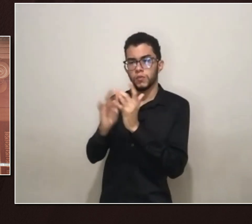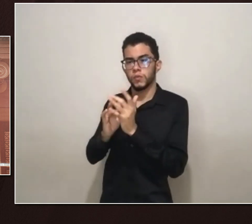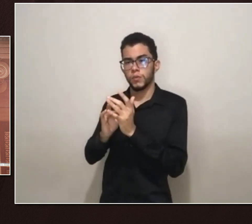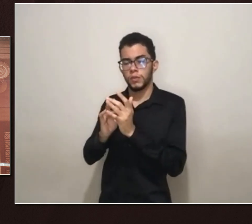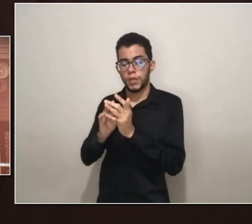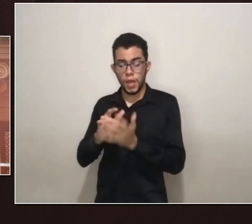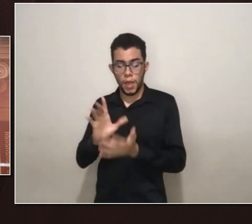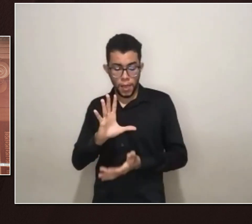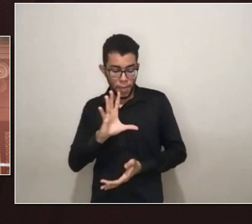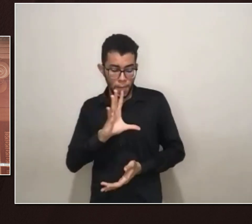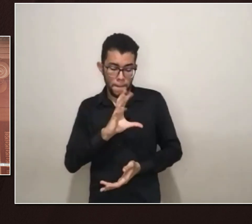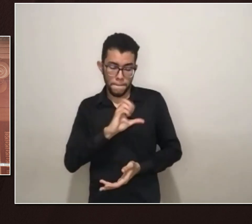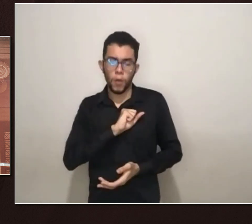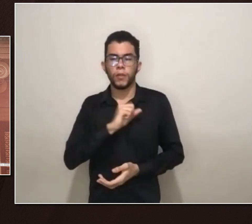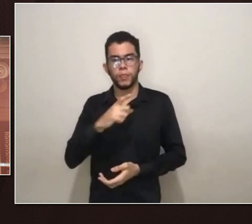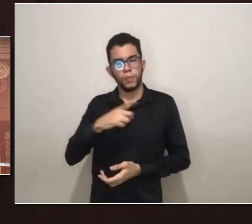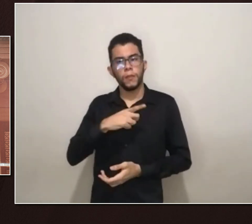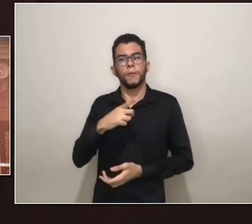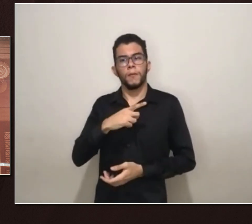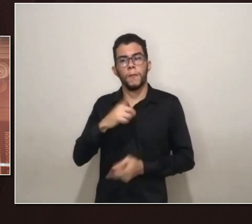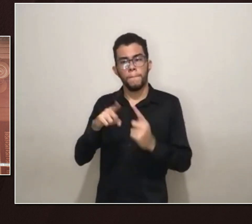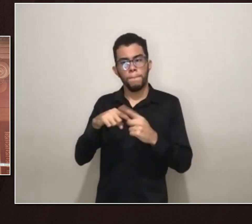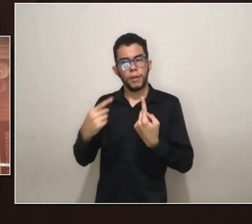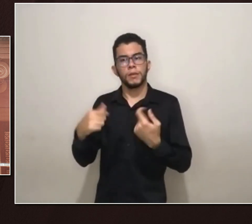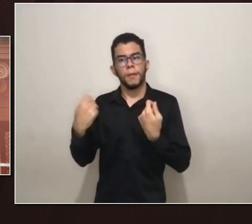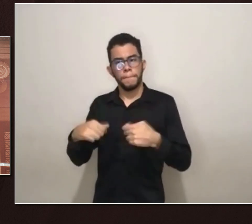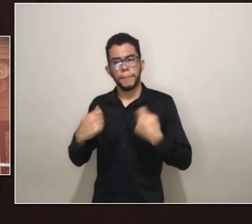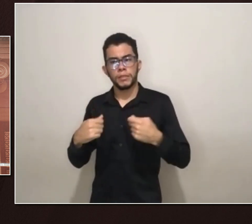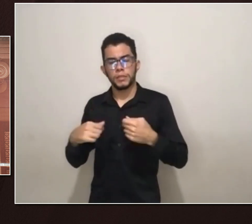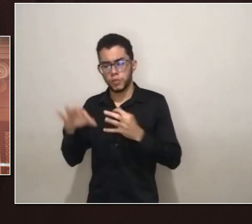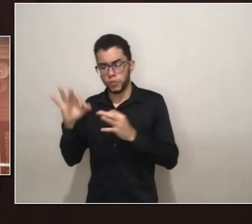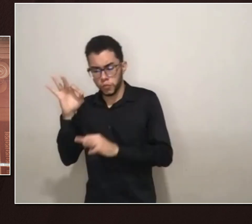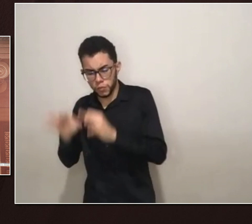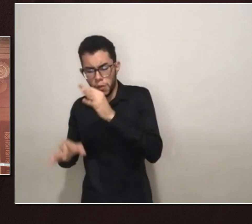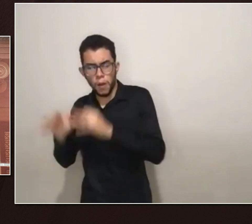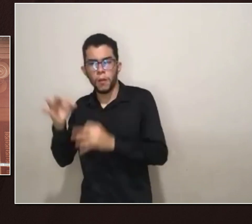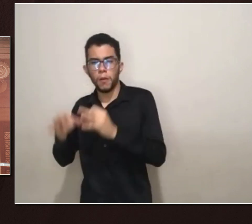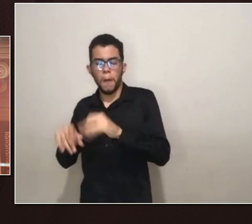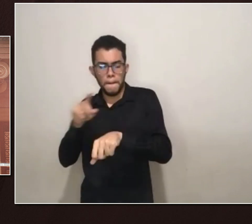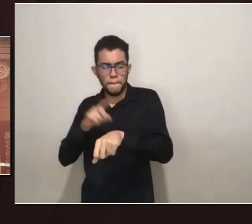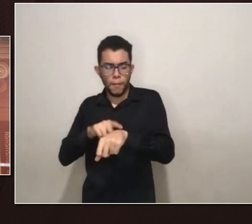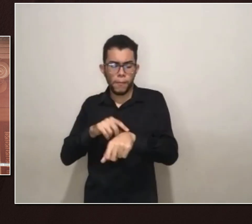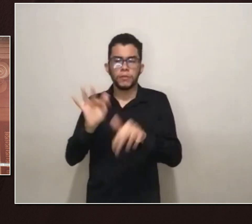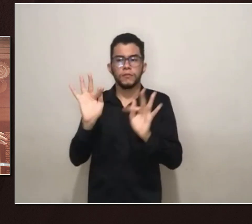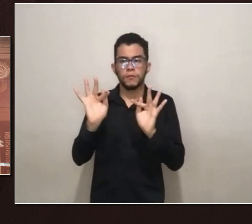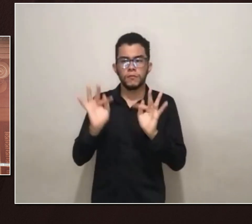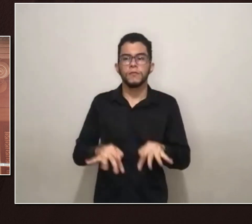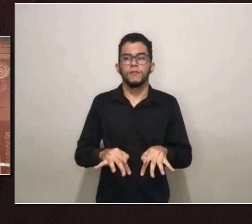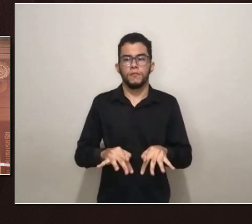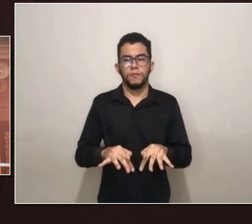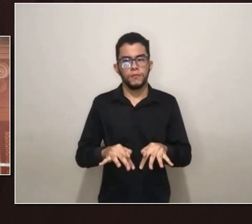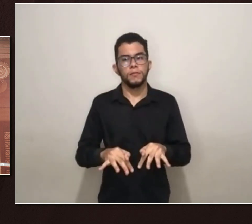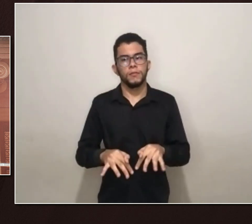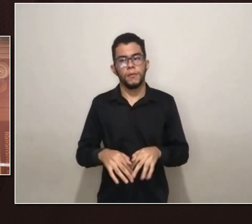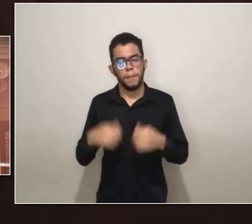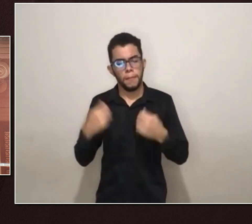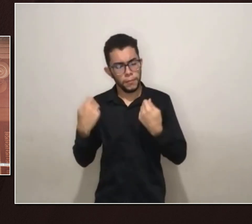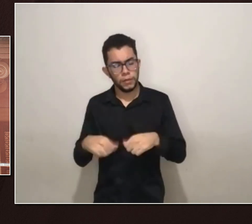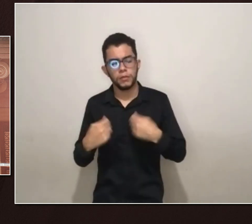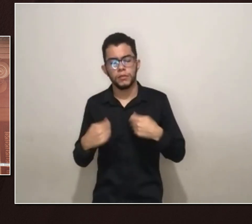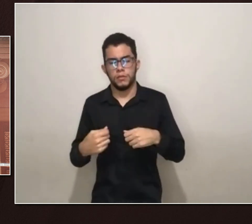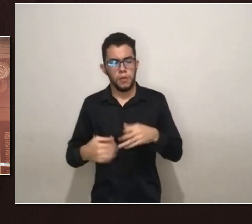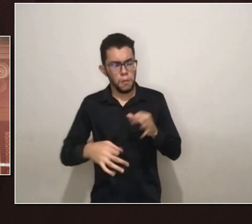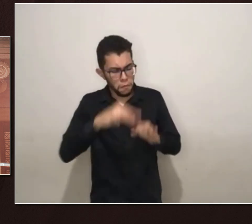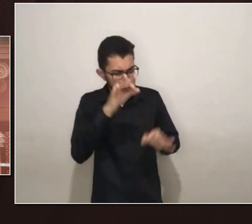é conclusão da obra de Deus, estamos na era do Apocalipse, ele precisa julgar tudo que não pertence